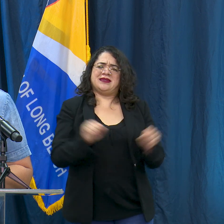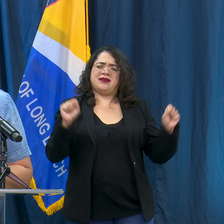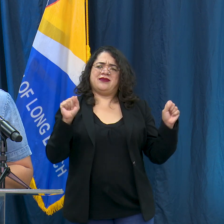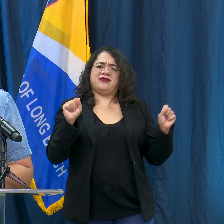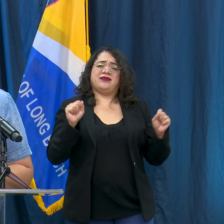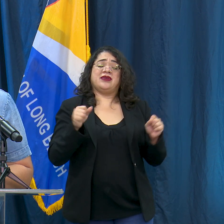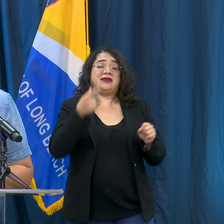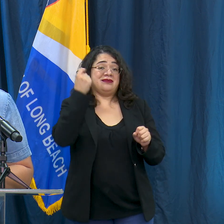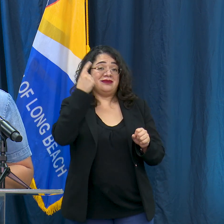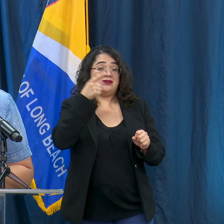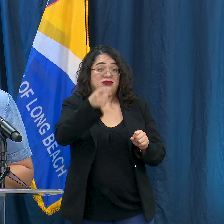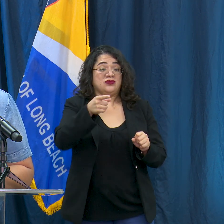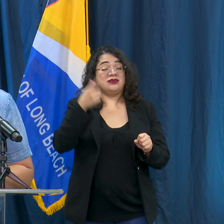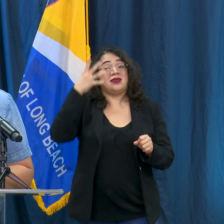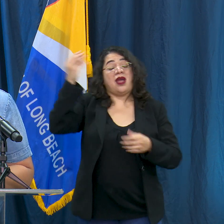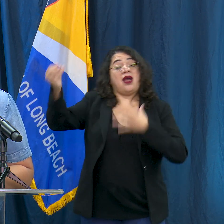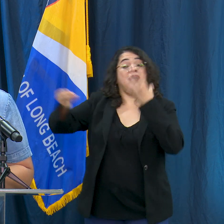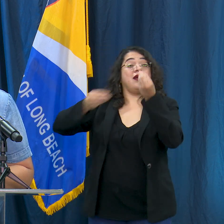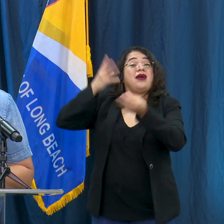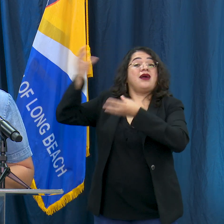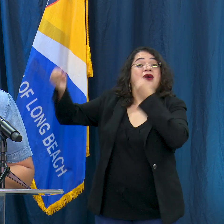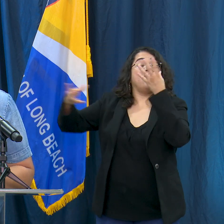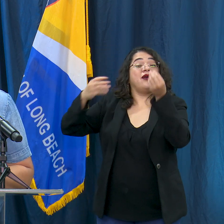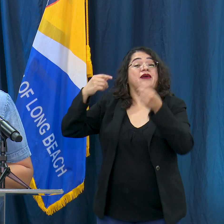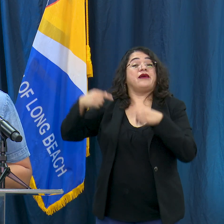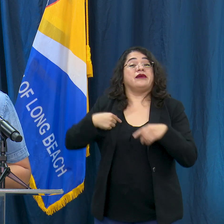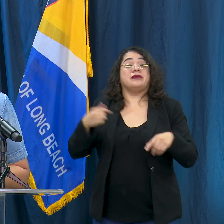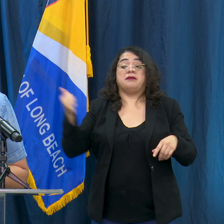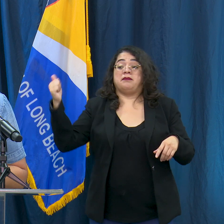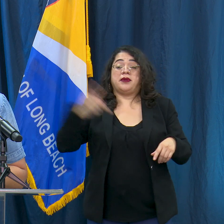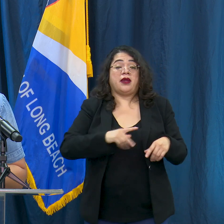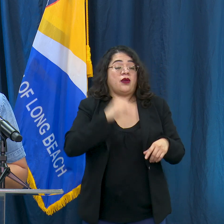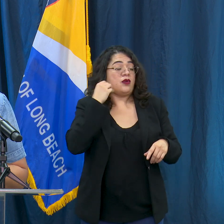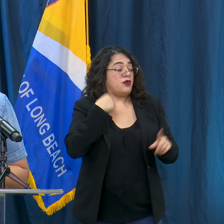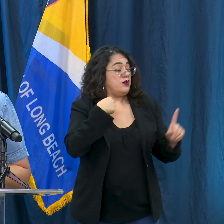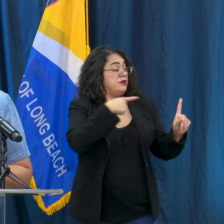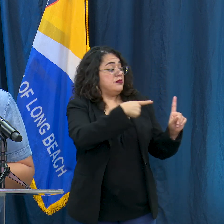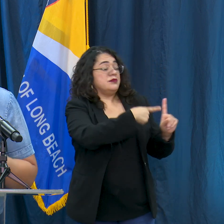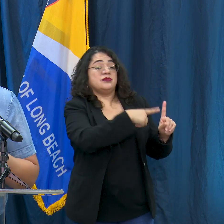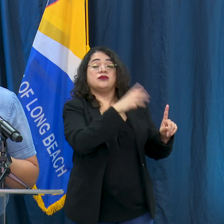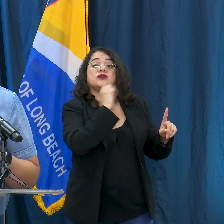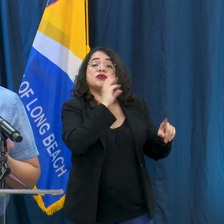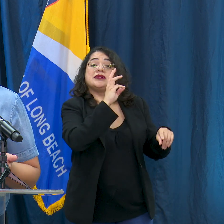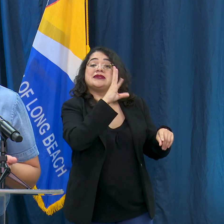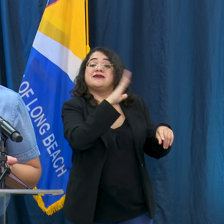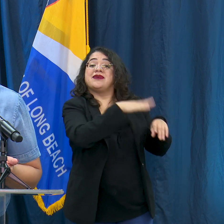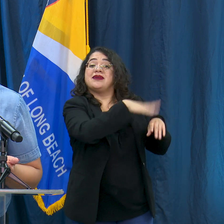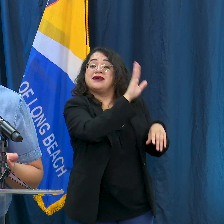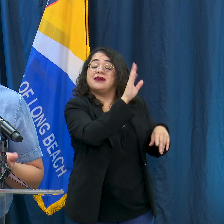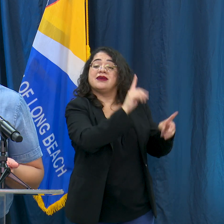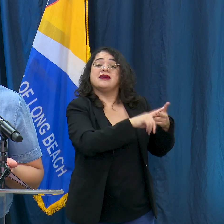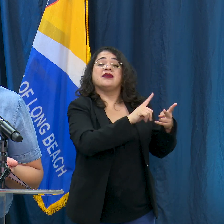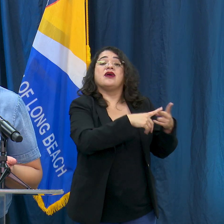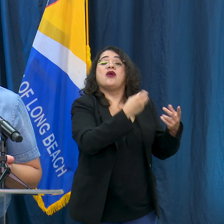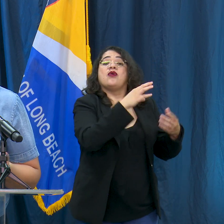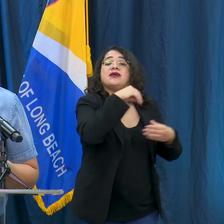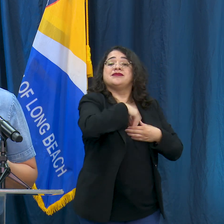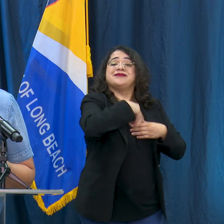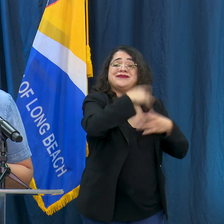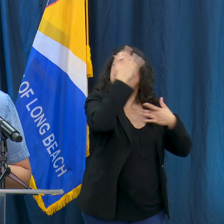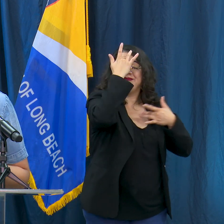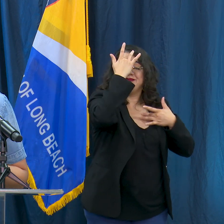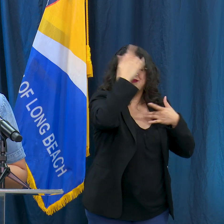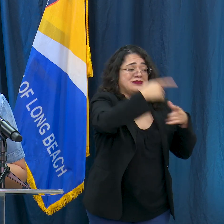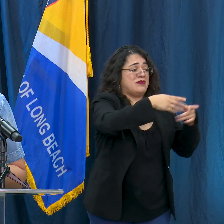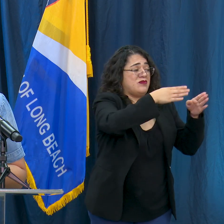quien vive está de algo riesgo, si tiene enfermedades crónicas o si ustedes viven con personas de mayor edad. Es